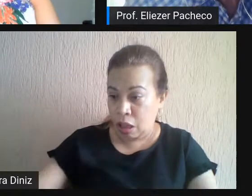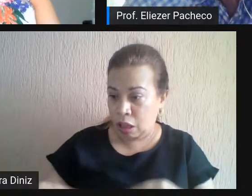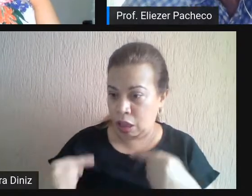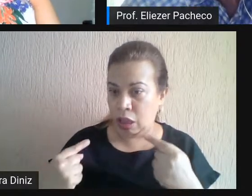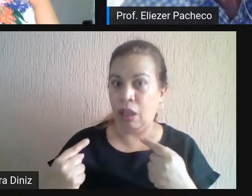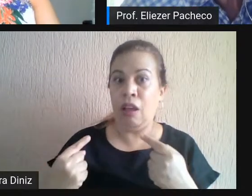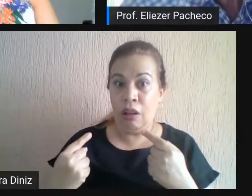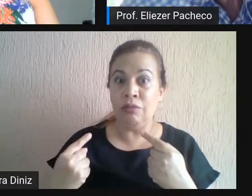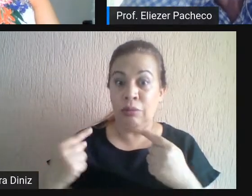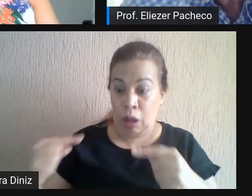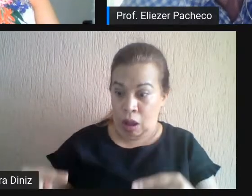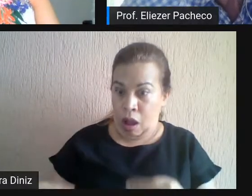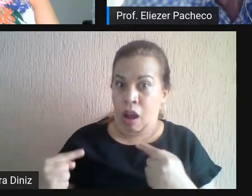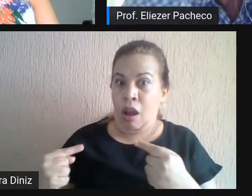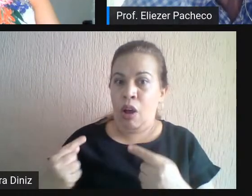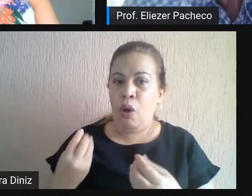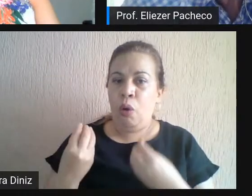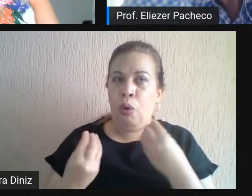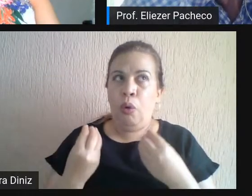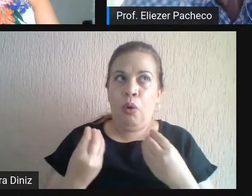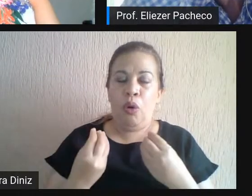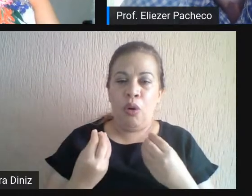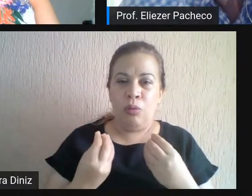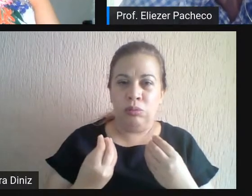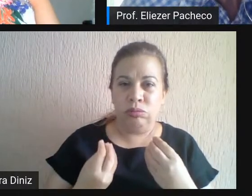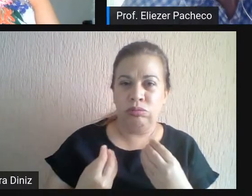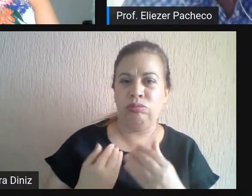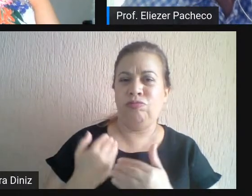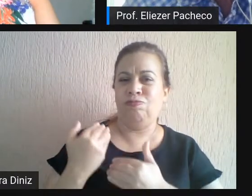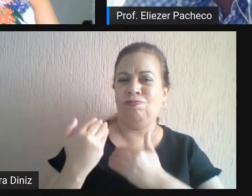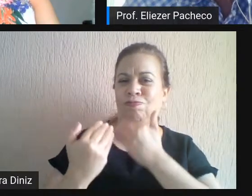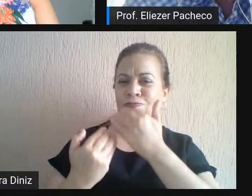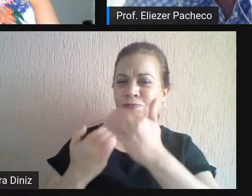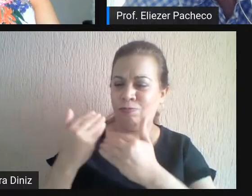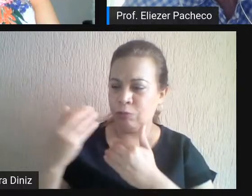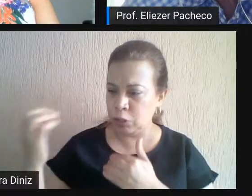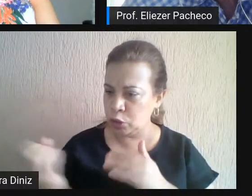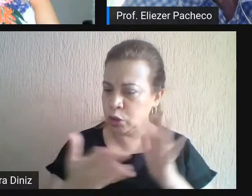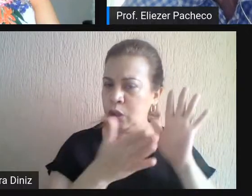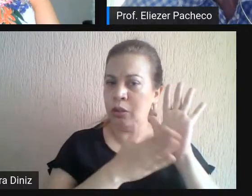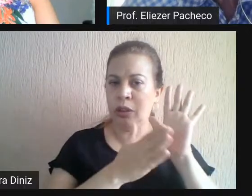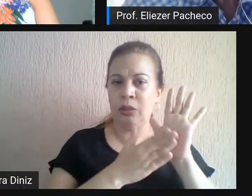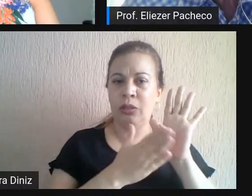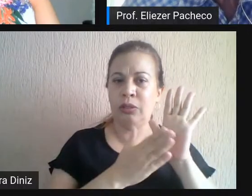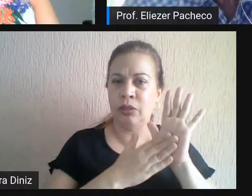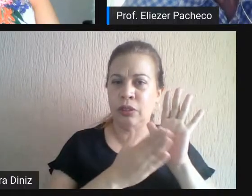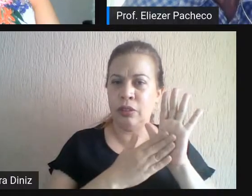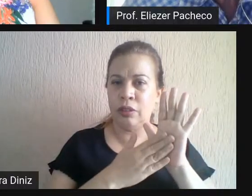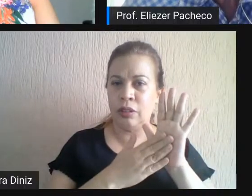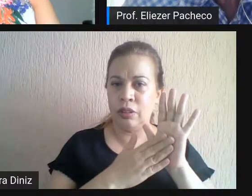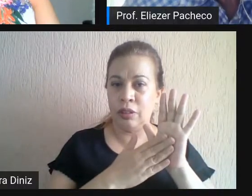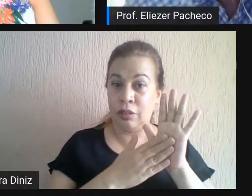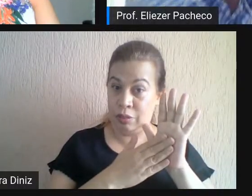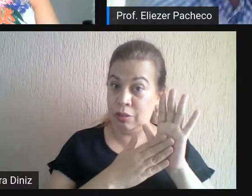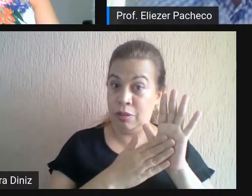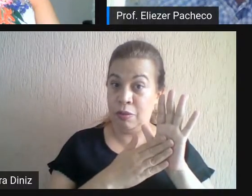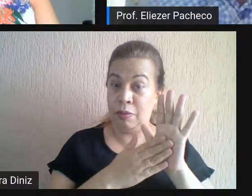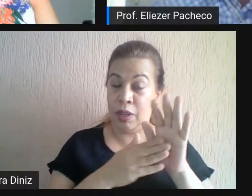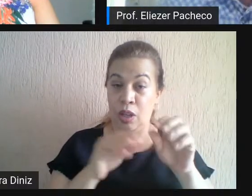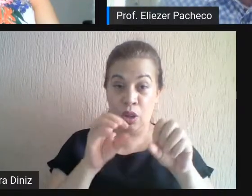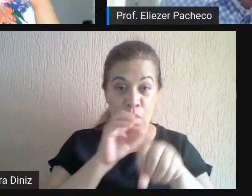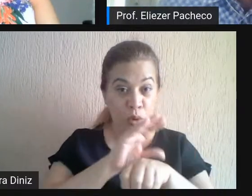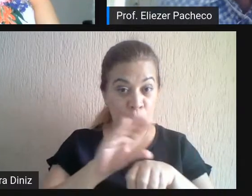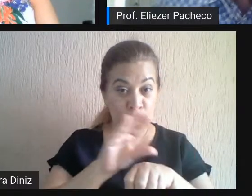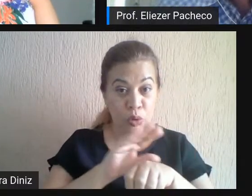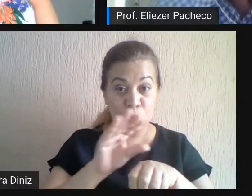gigantesco de construirmos novas propostas para as licenciaturas aos